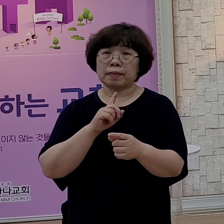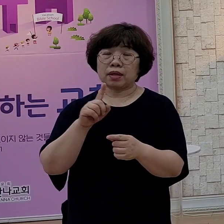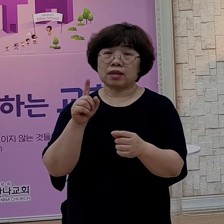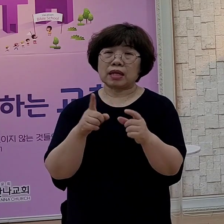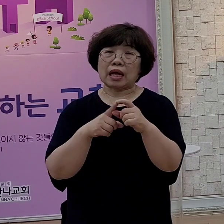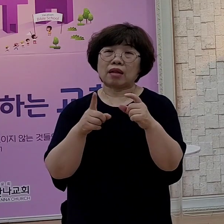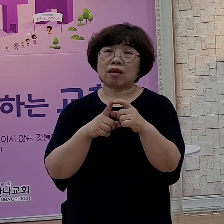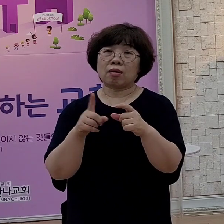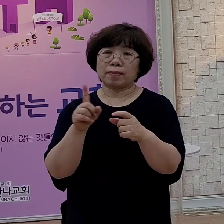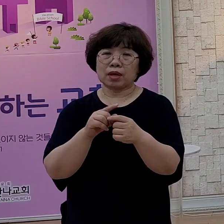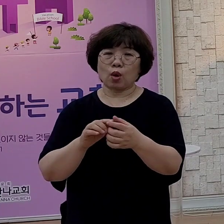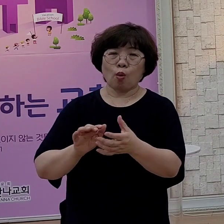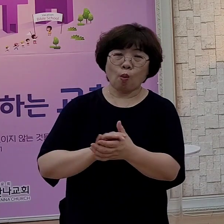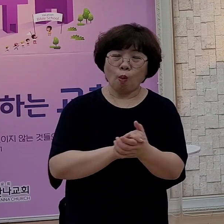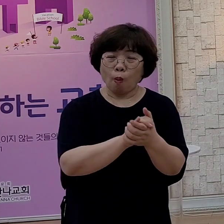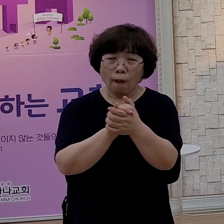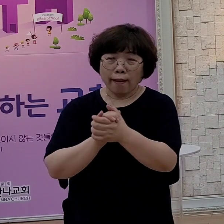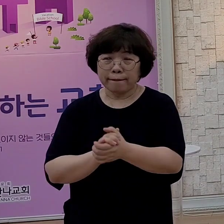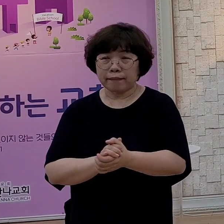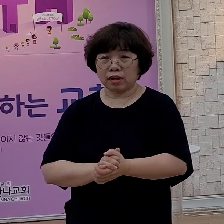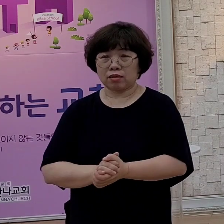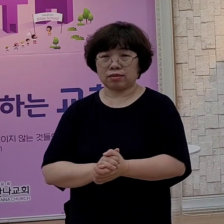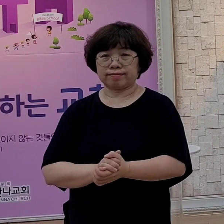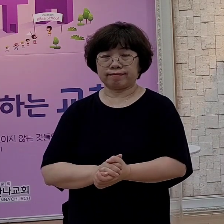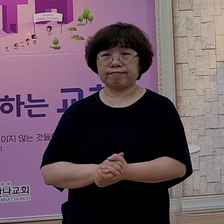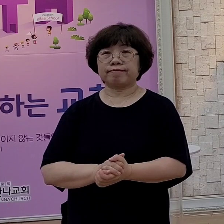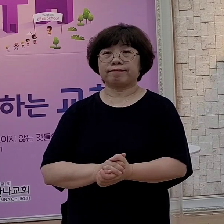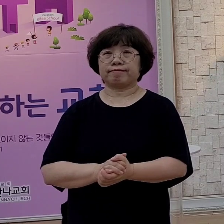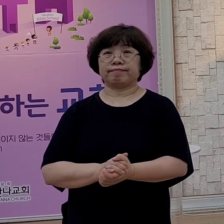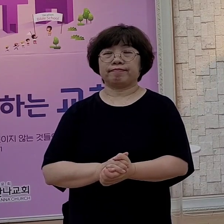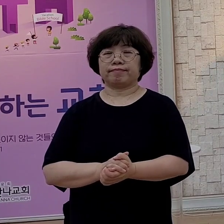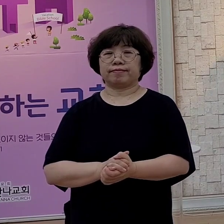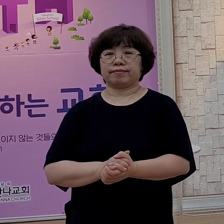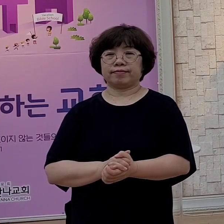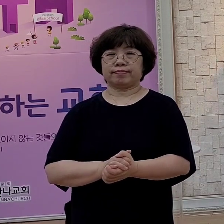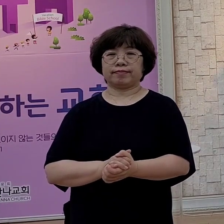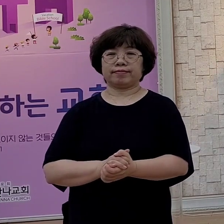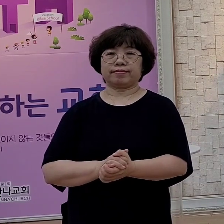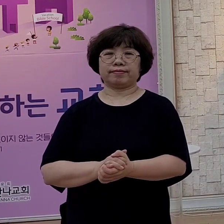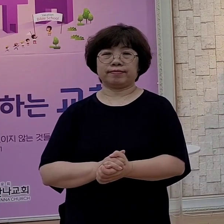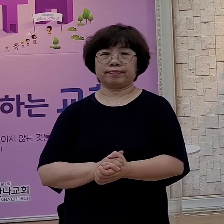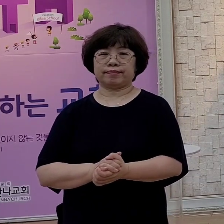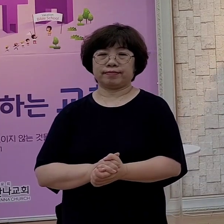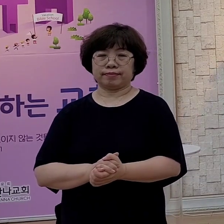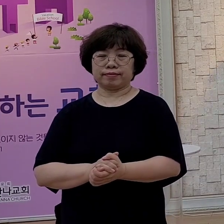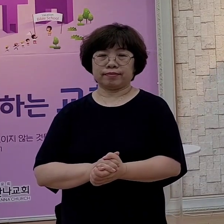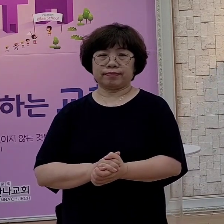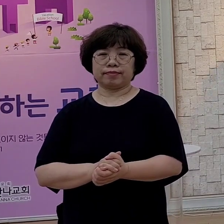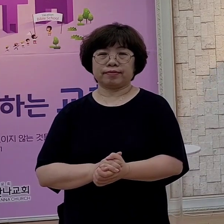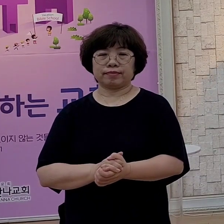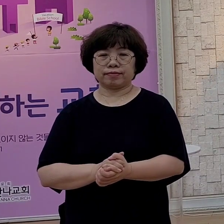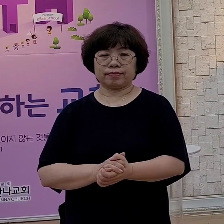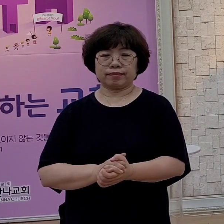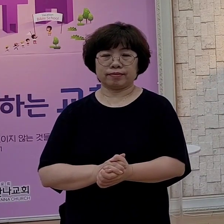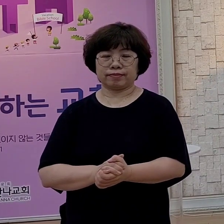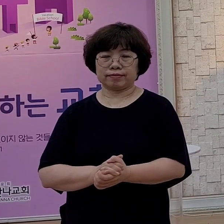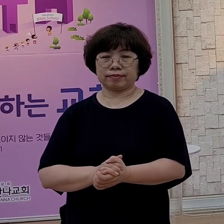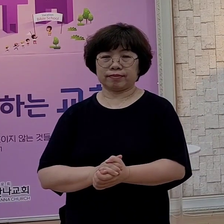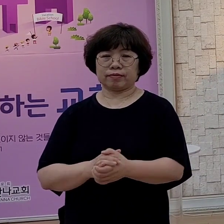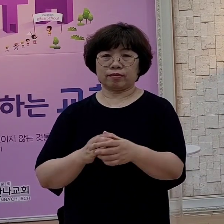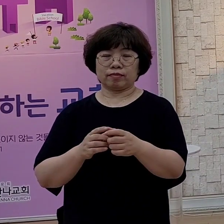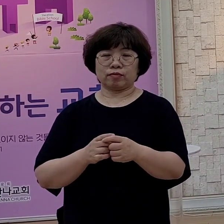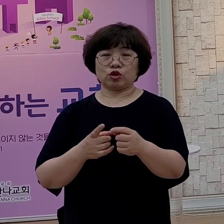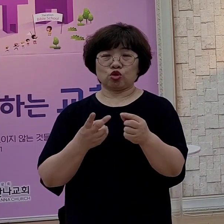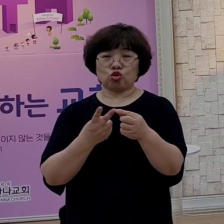말합니까? 화평하고 화평. 오늘 제가 시간 관계상 다 말씀 못하지만 이 두